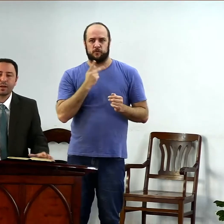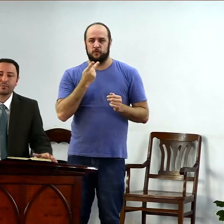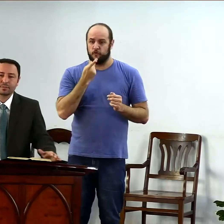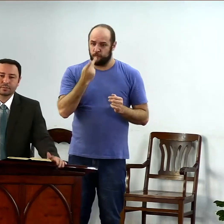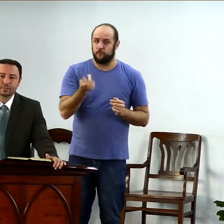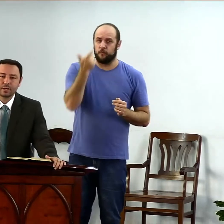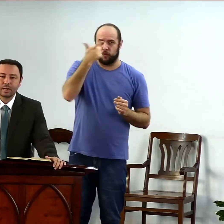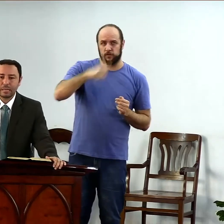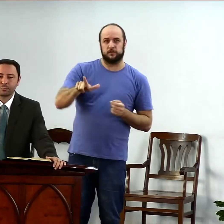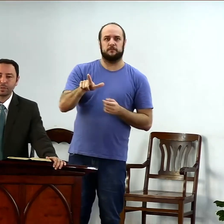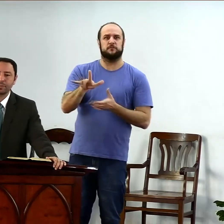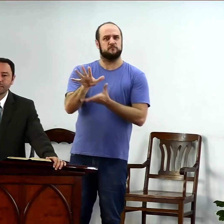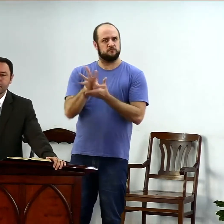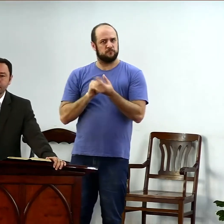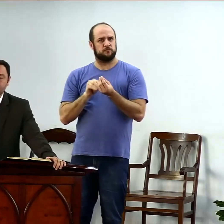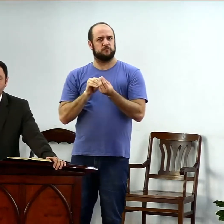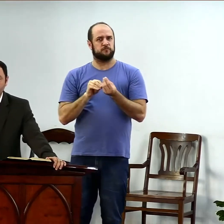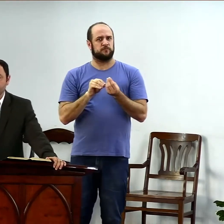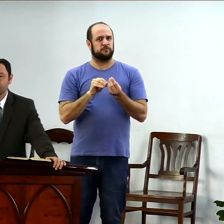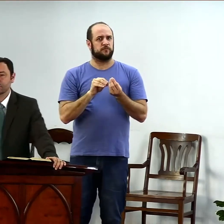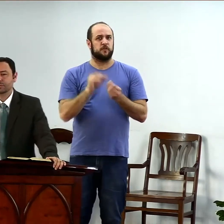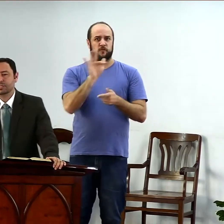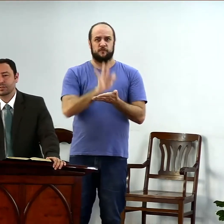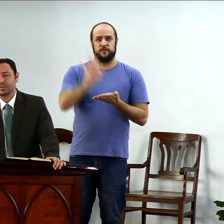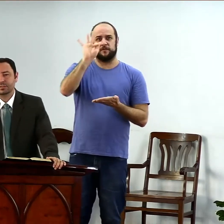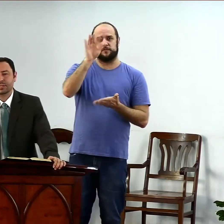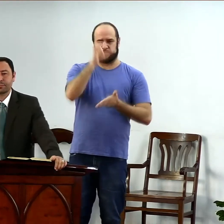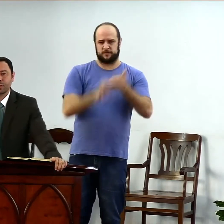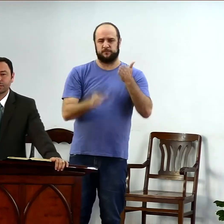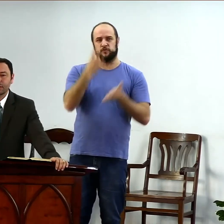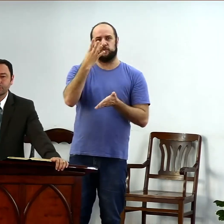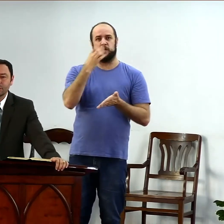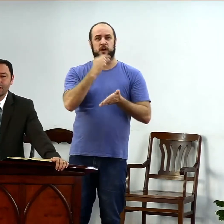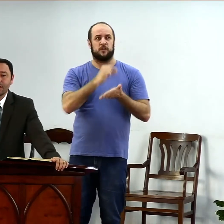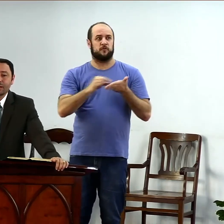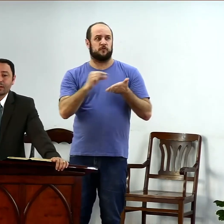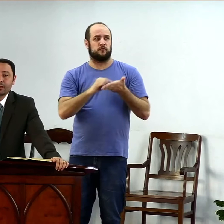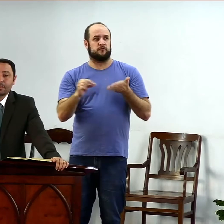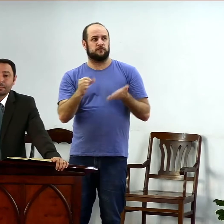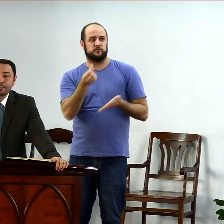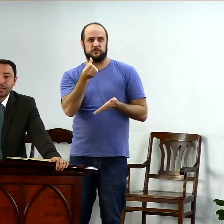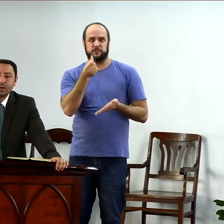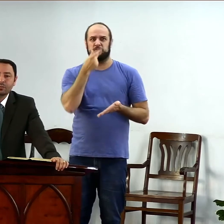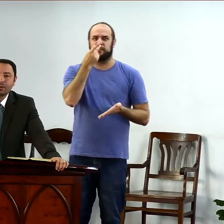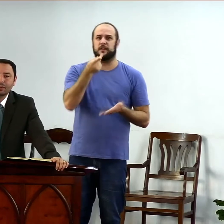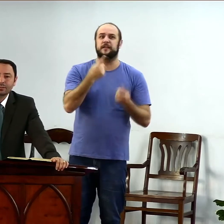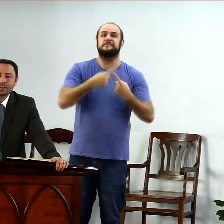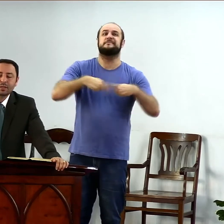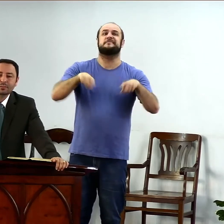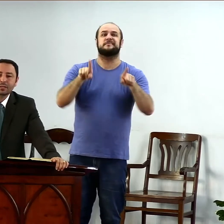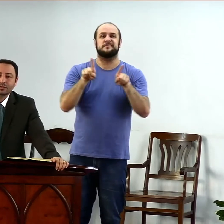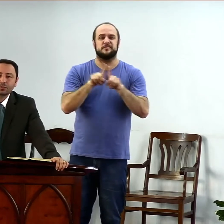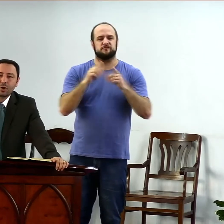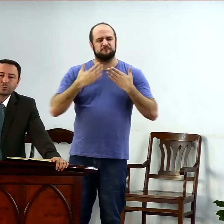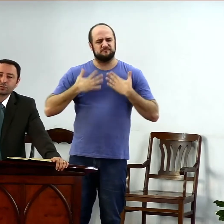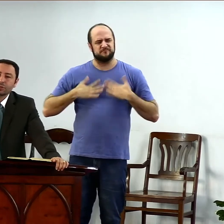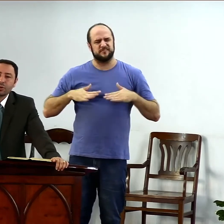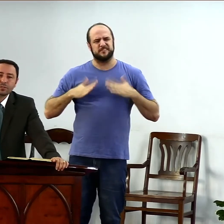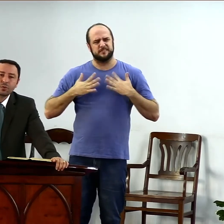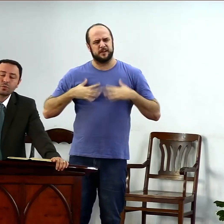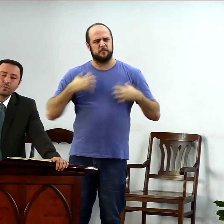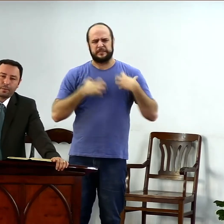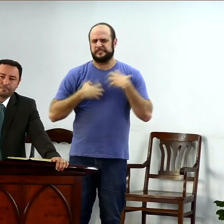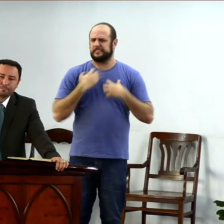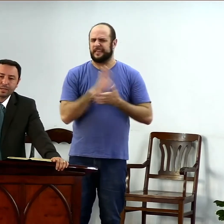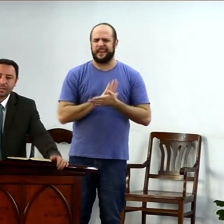mesmas palavras. Lá em Filipenses capítulo 4, versículo 6, ele vai dizer: portanto, não andeis ansiosos de